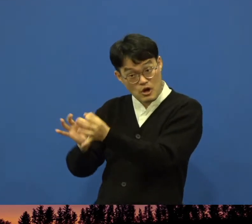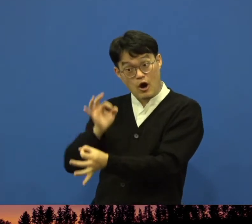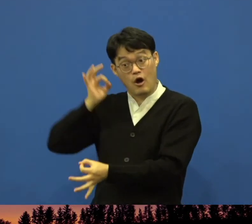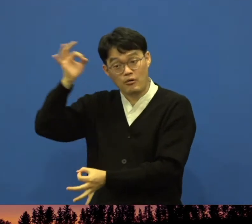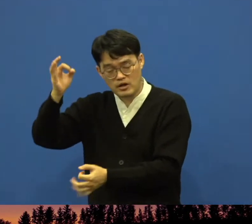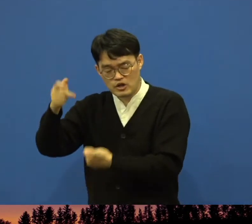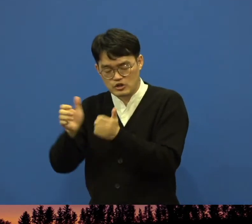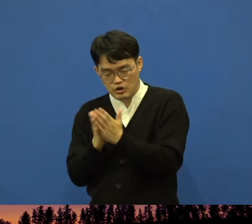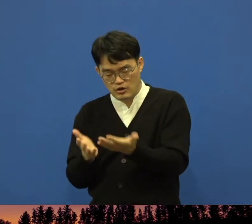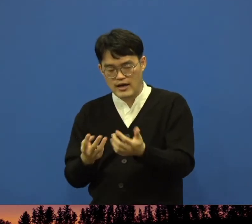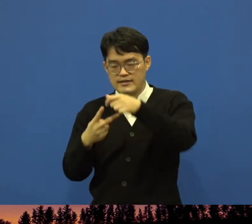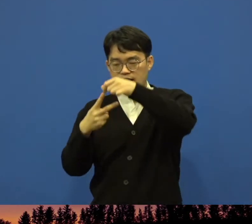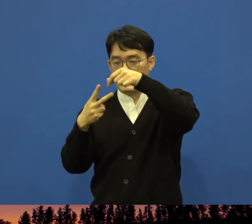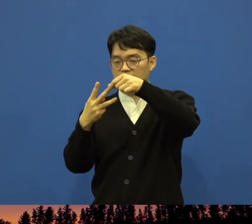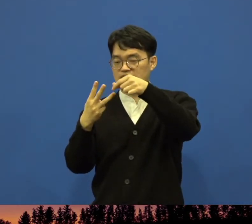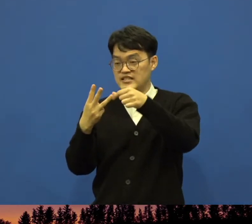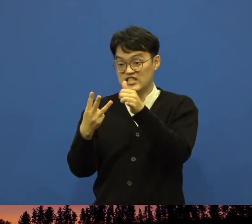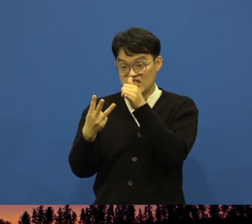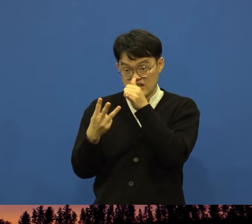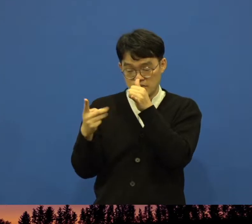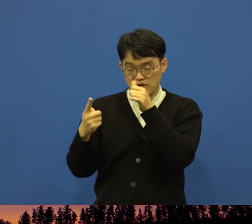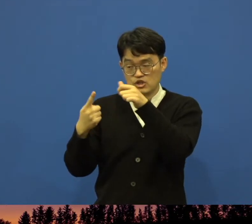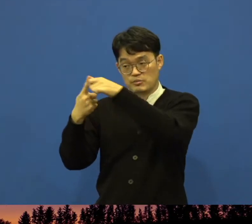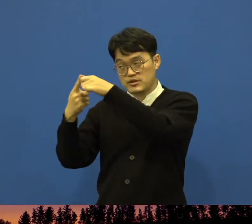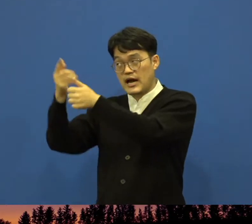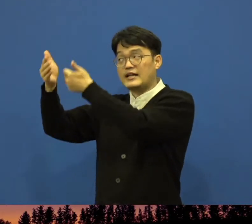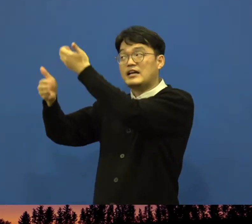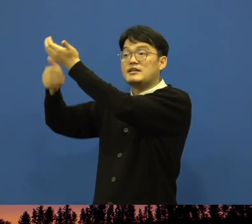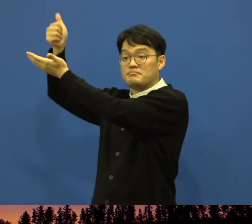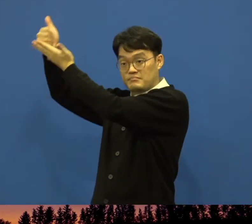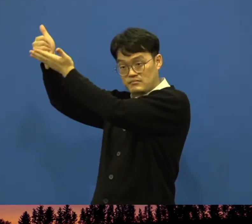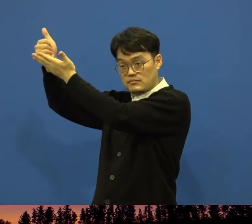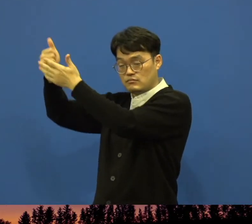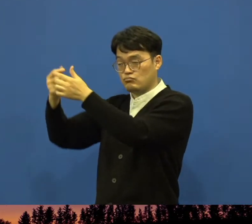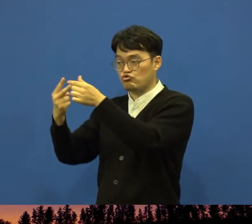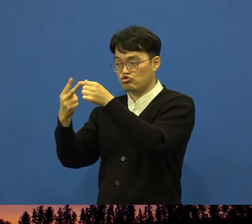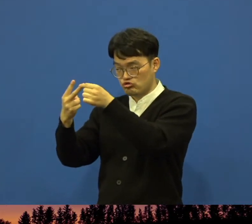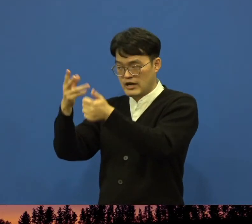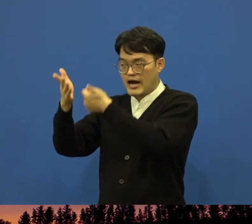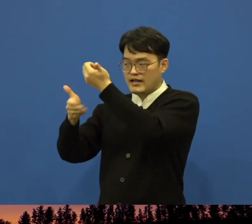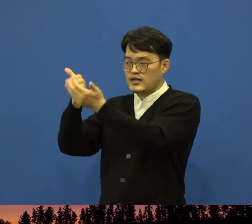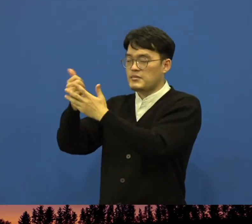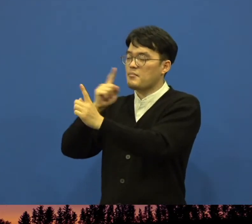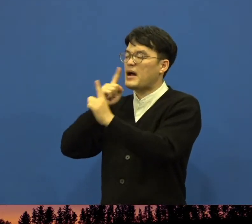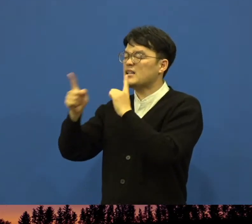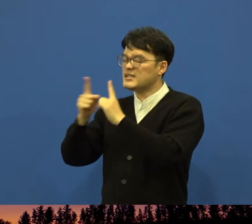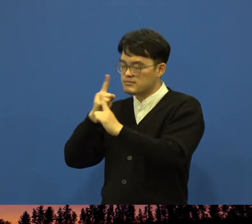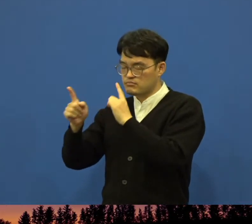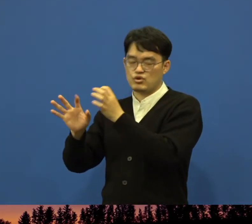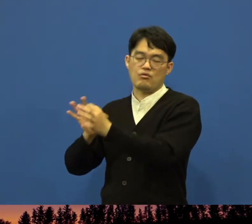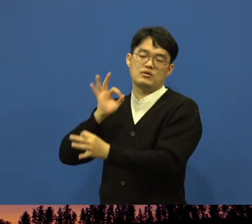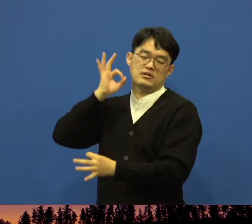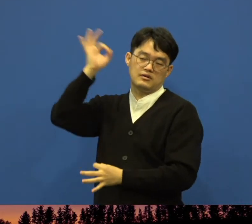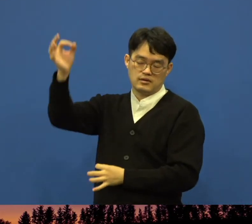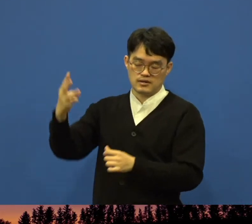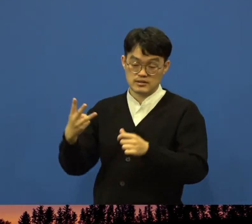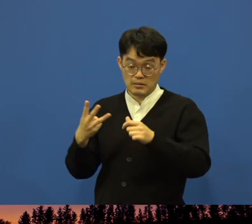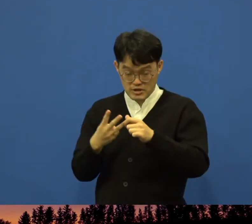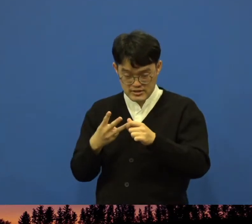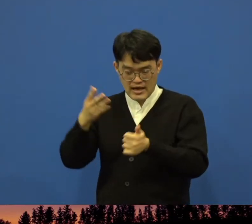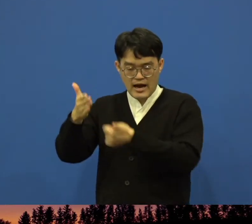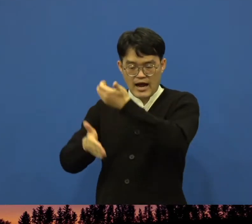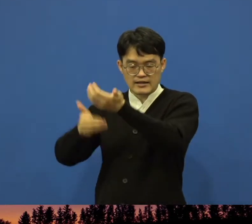세 가지입니다. 하나는 영원한 것은 하나님이 영원하시고, 두 번째는 뭐요? 하나님의 말씀은 영원하다. 그리고